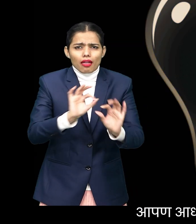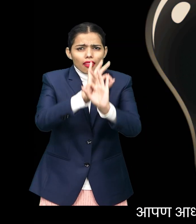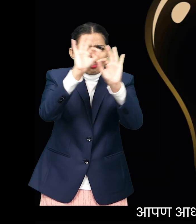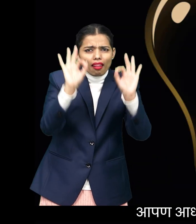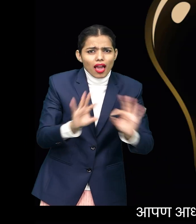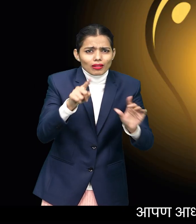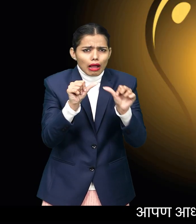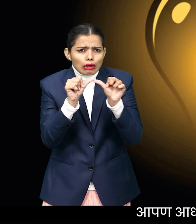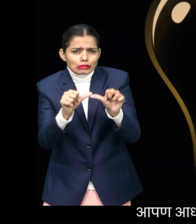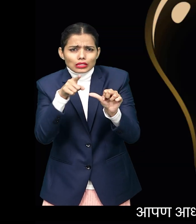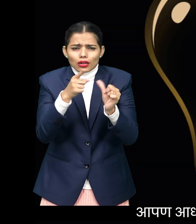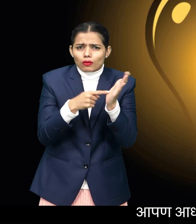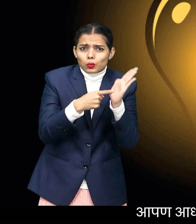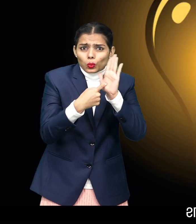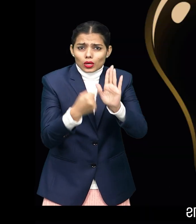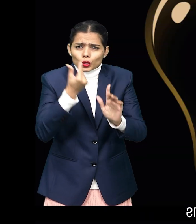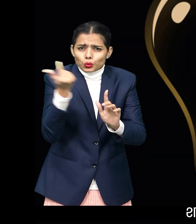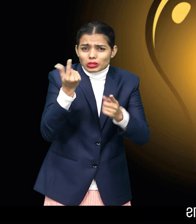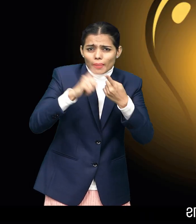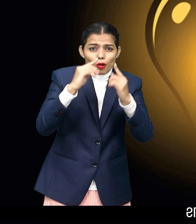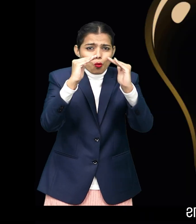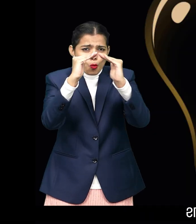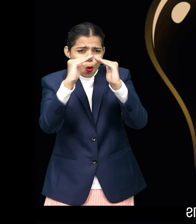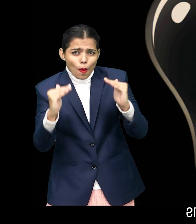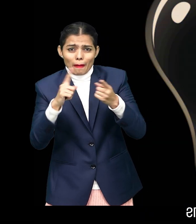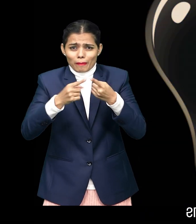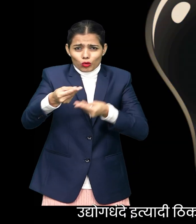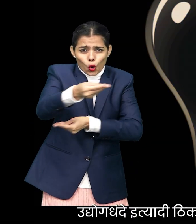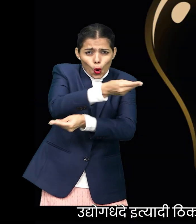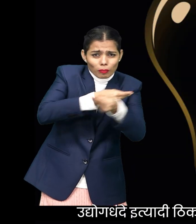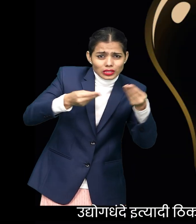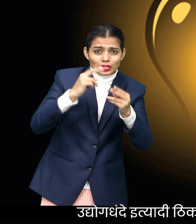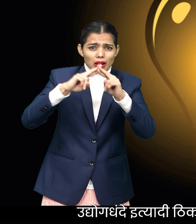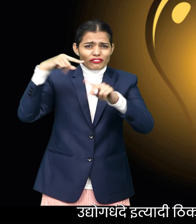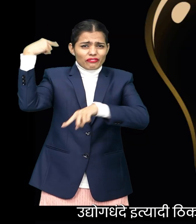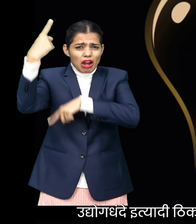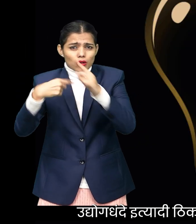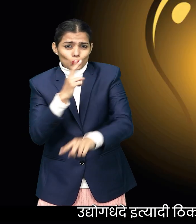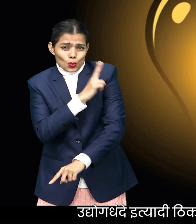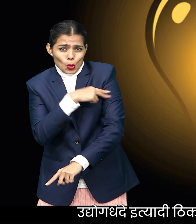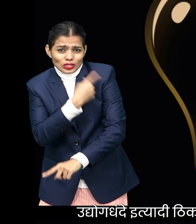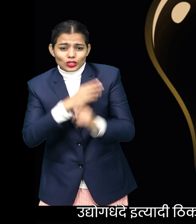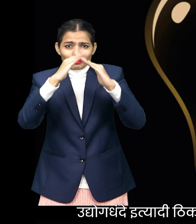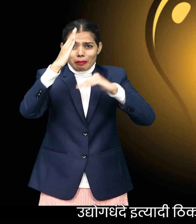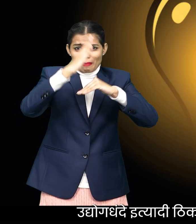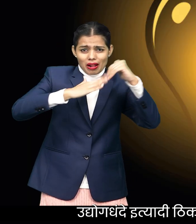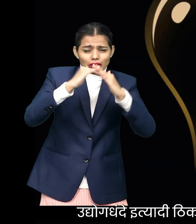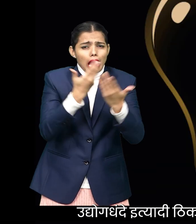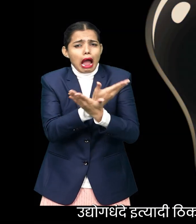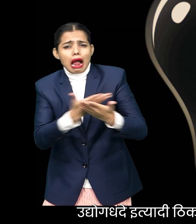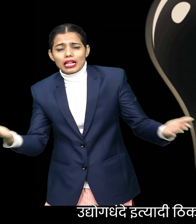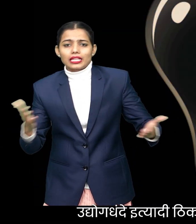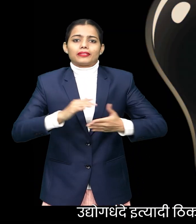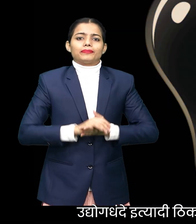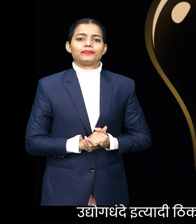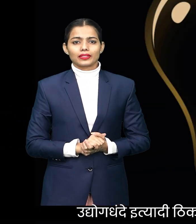आपण आधीच जाणता की वीज घरे, शाळा, रुग्णालये, उद्योगधंदे इत्यादी ठिकाणी मोठ्या प्रमाणात वापरली